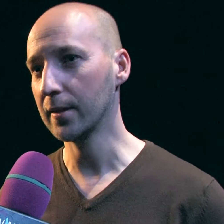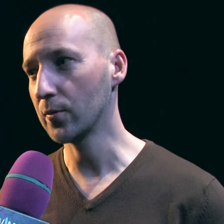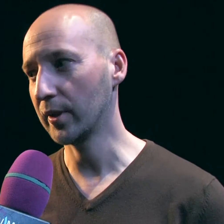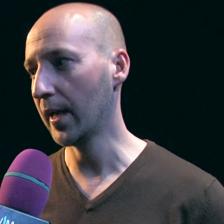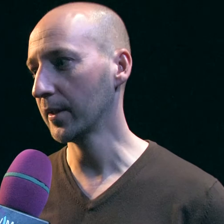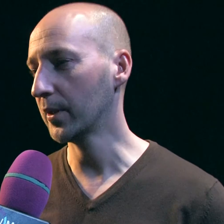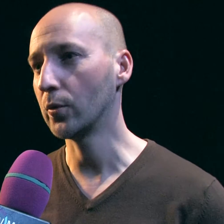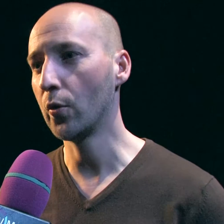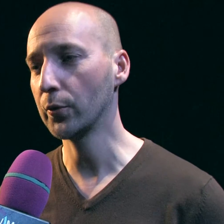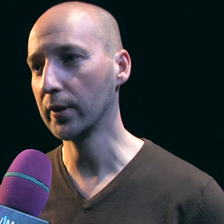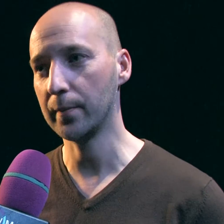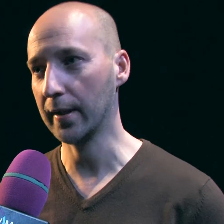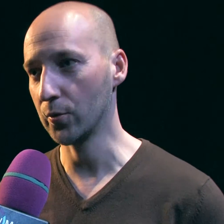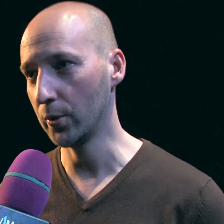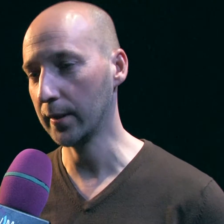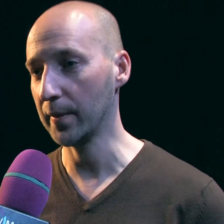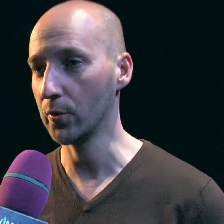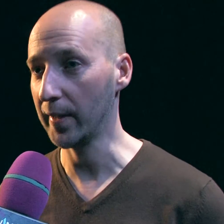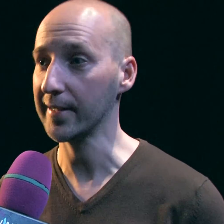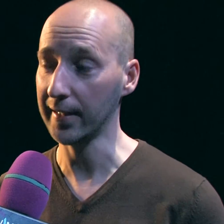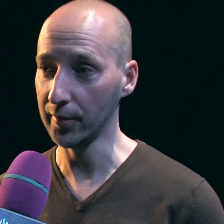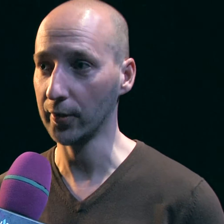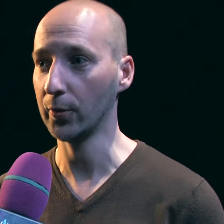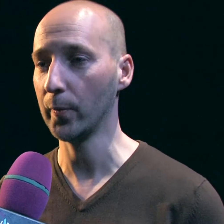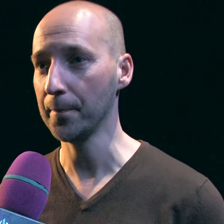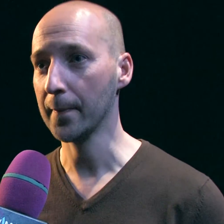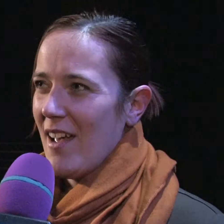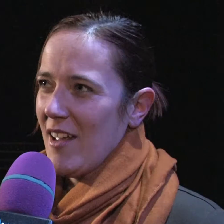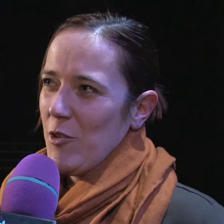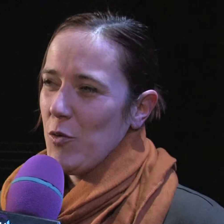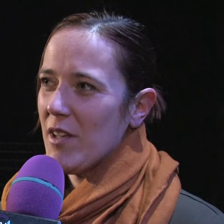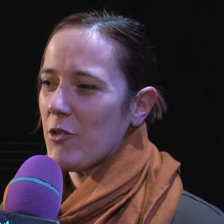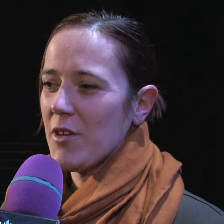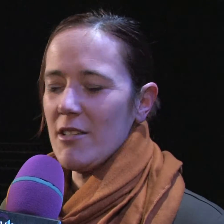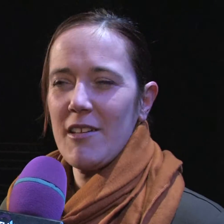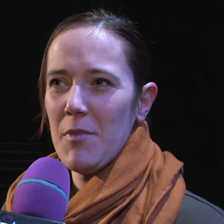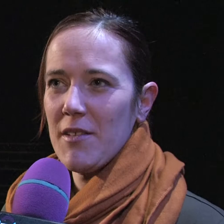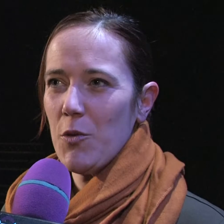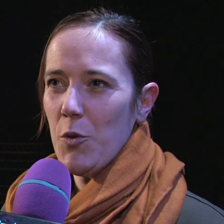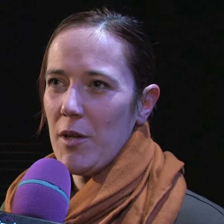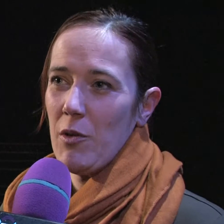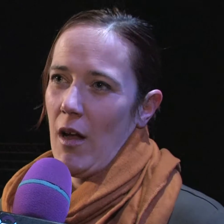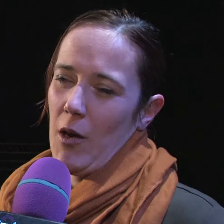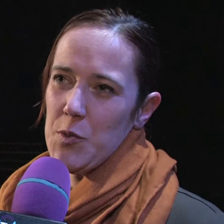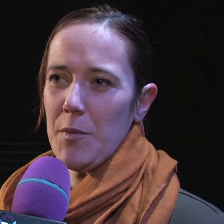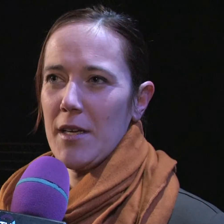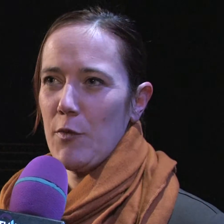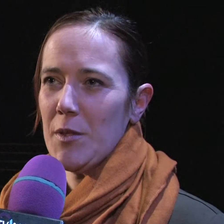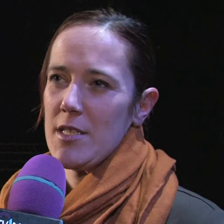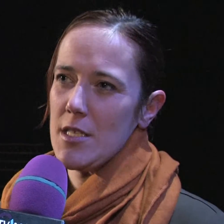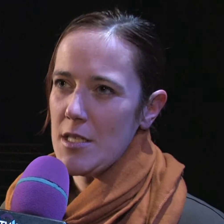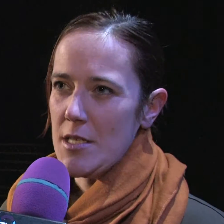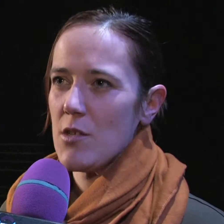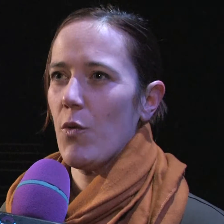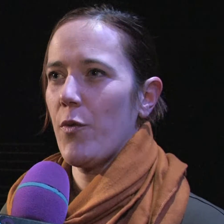dat niet, dat je zo theater met een doventolk en ben gaan zoeken en ik ben zo bij Sigrid uitgekomen? Nu, ik tolk heel regelmatig ook wel alles wat te maken heeft